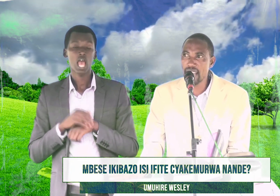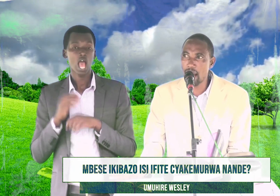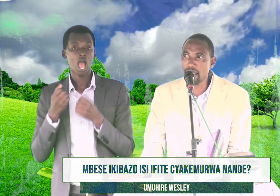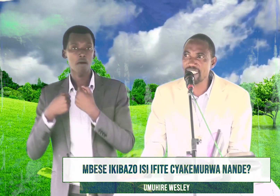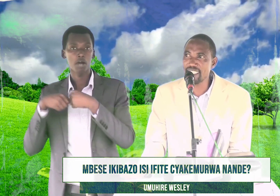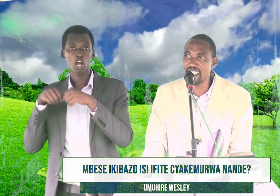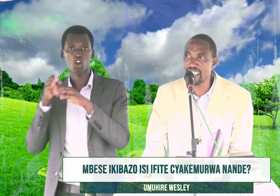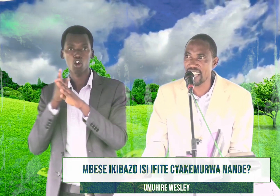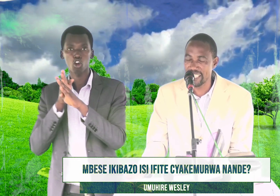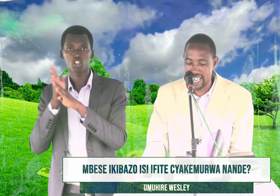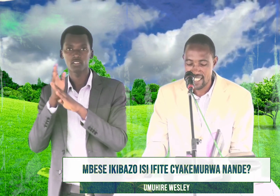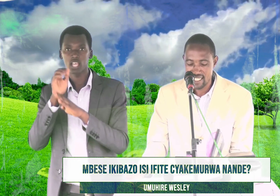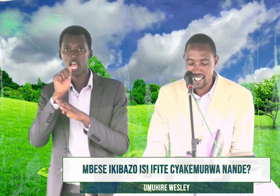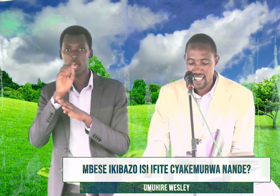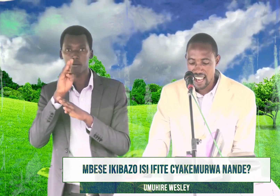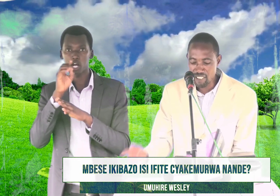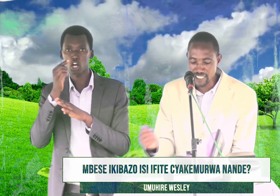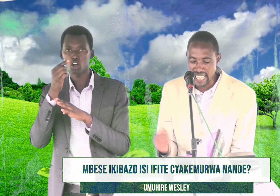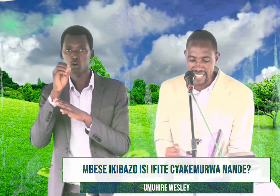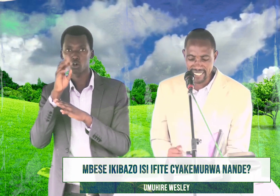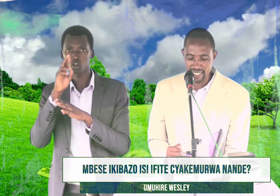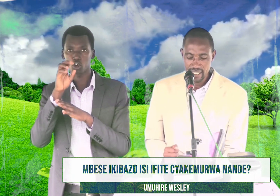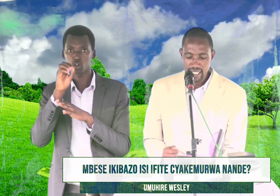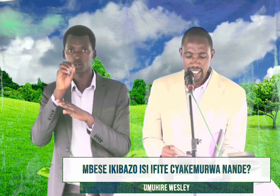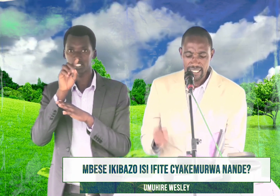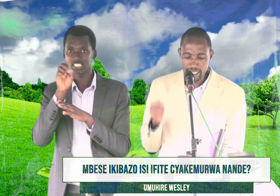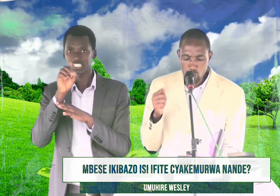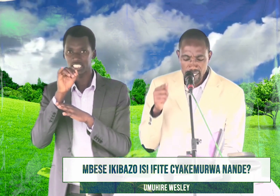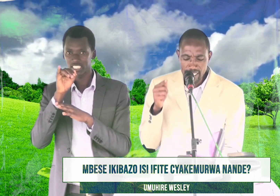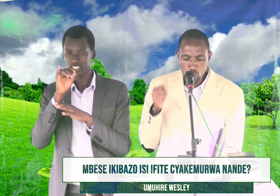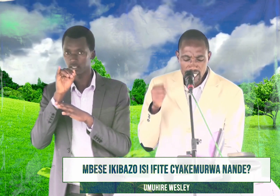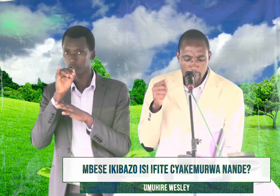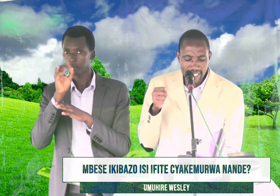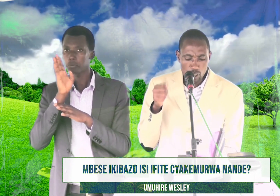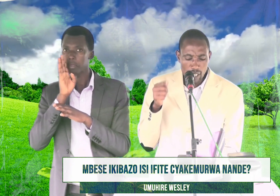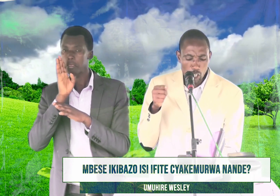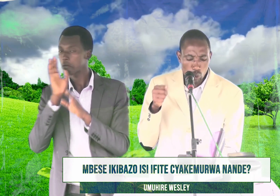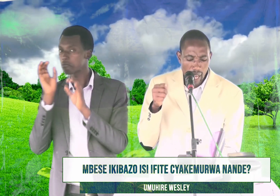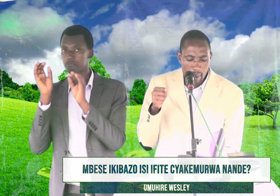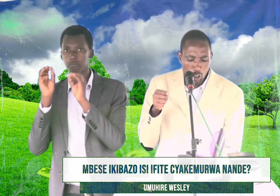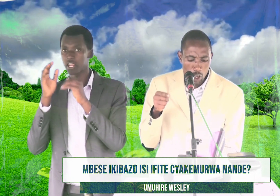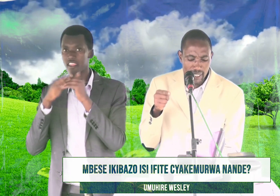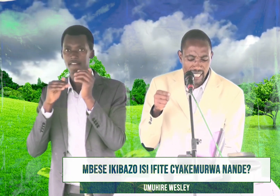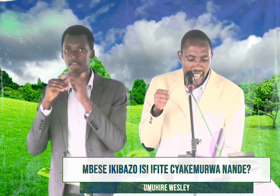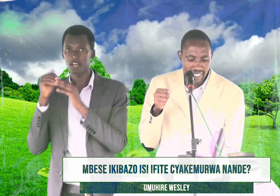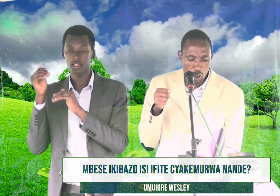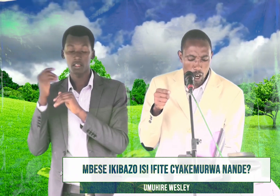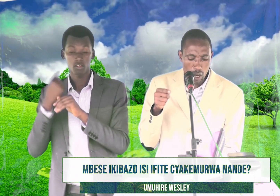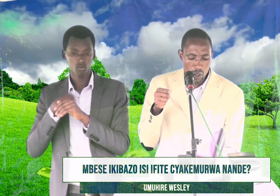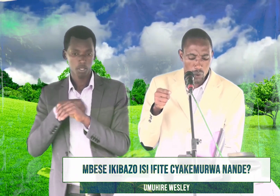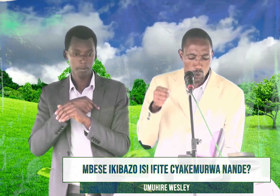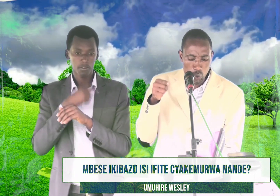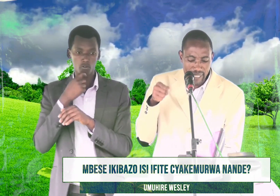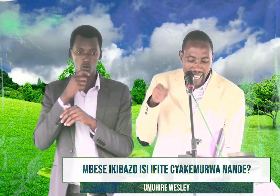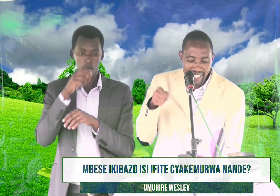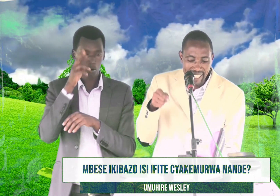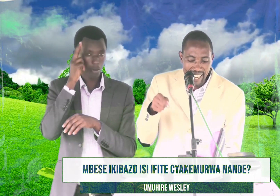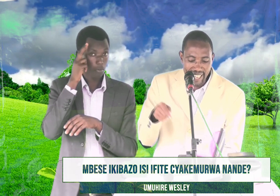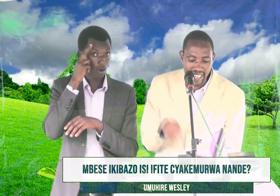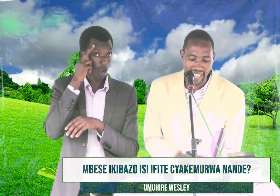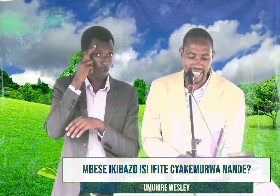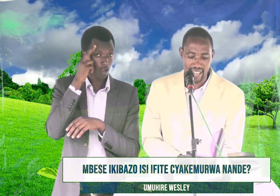Abagorozi bo ntabwo ari interenganya. Haravuze hati: ntitukibagirwe ko turi abagorozi kandi ko